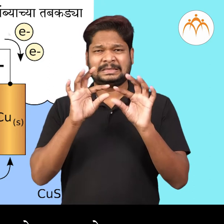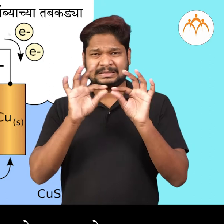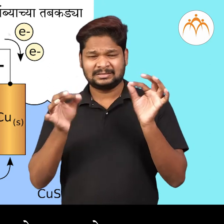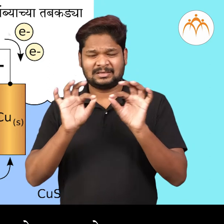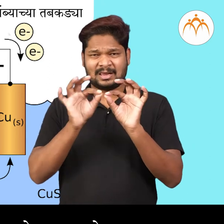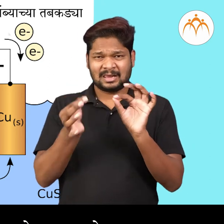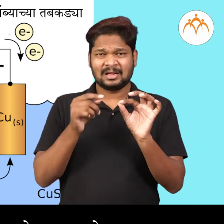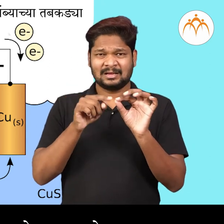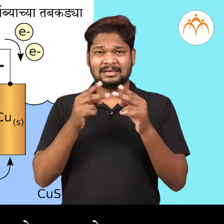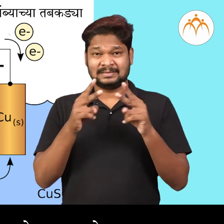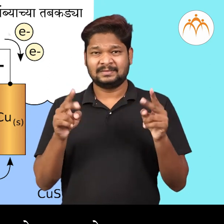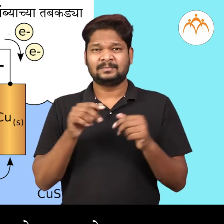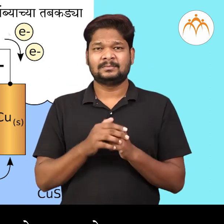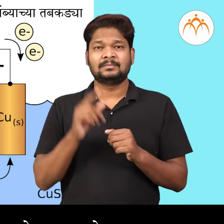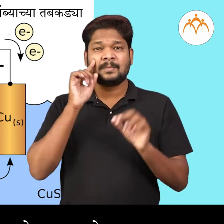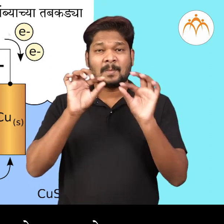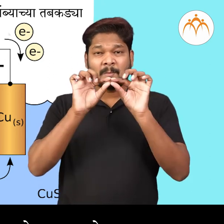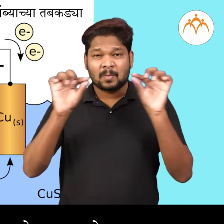द्रव पदार्थ